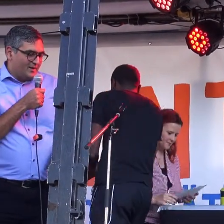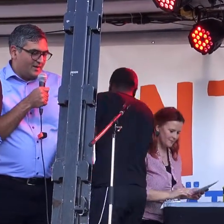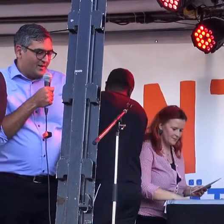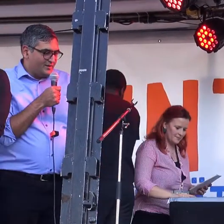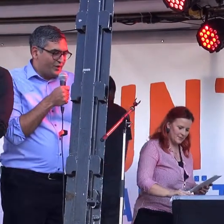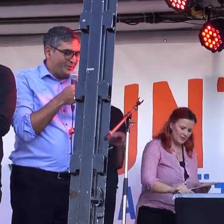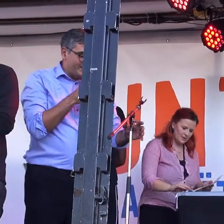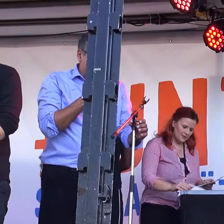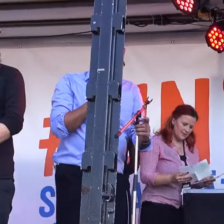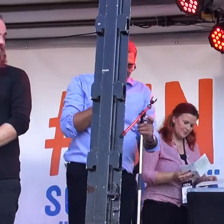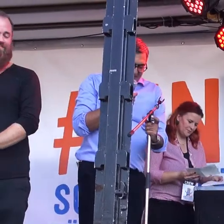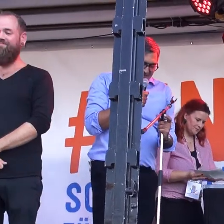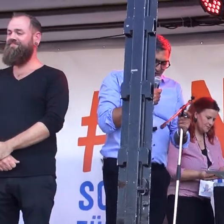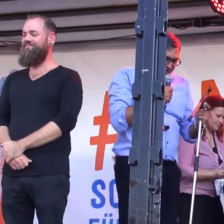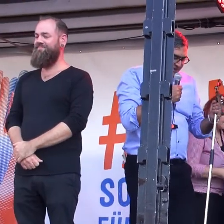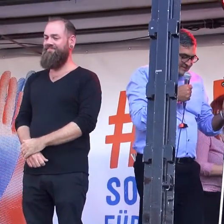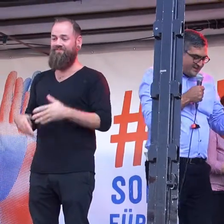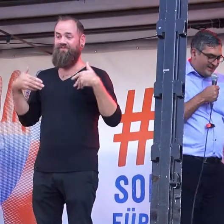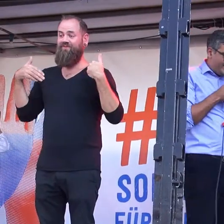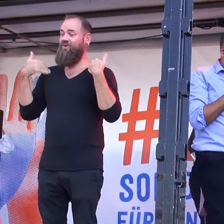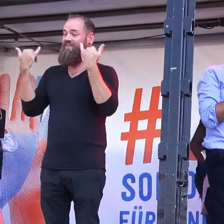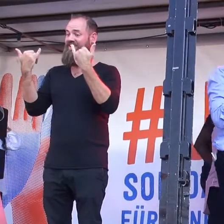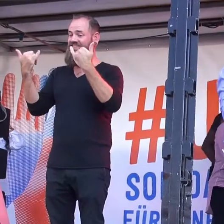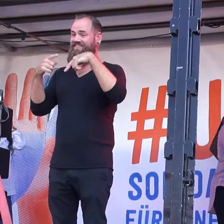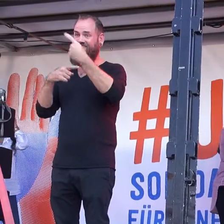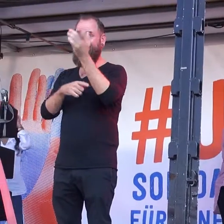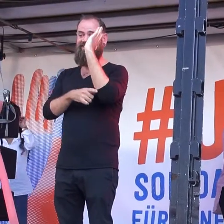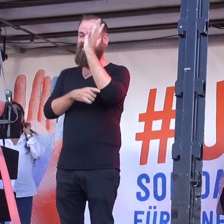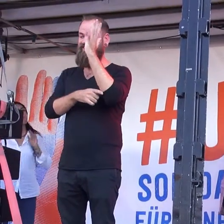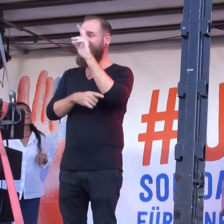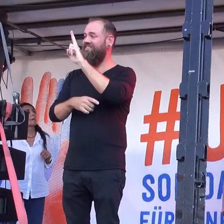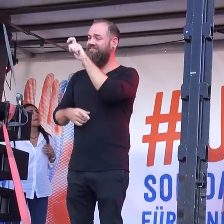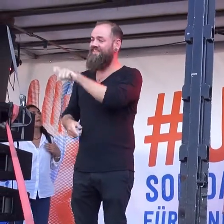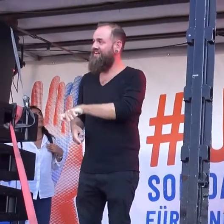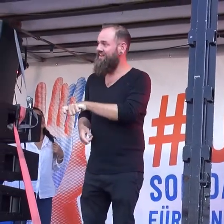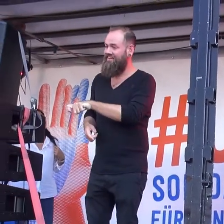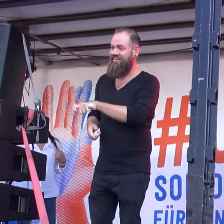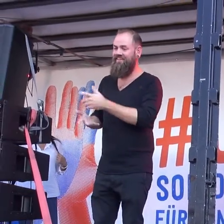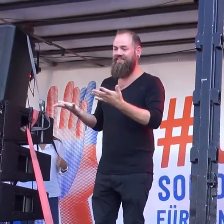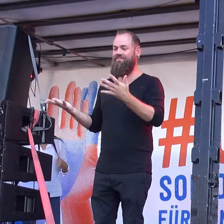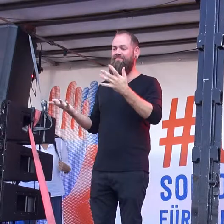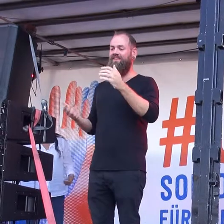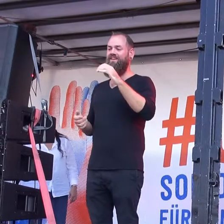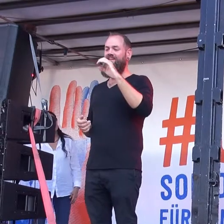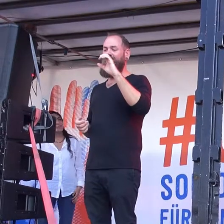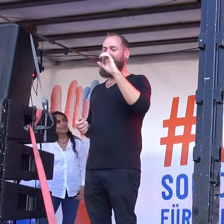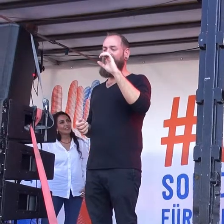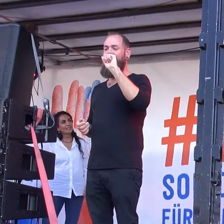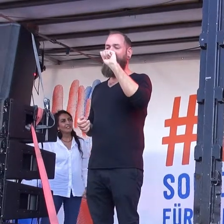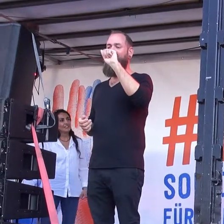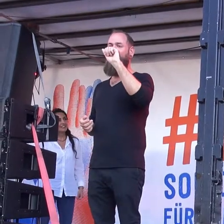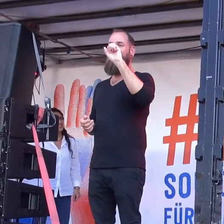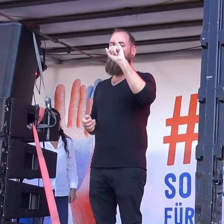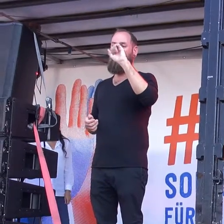ich freue mich ganz besonders jetzt auch die nächste rednerin ankündigen zu dürfen das ist dem irakischen bund